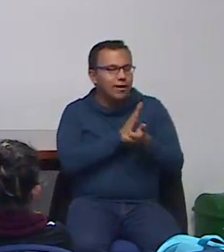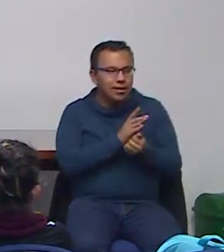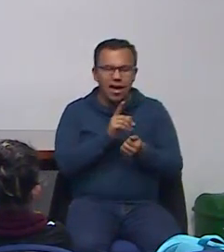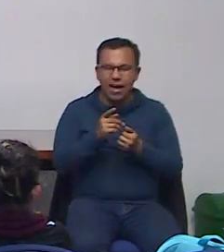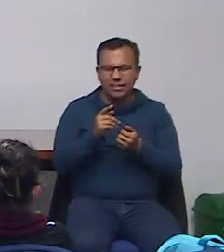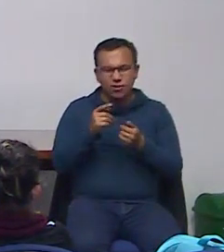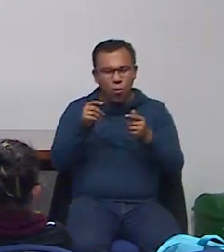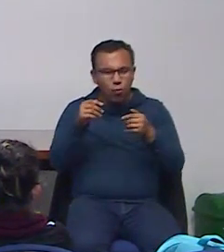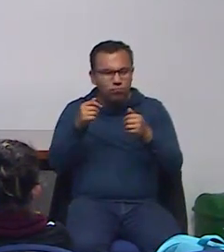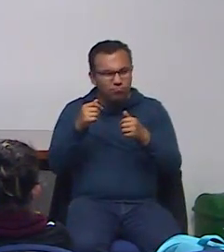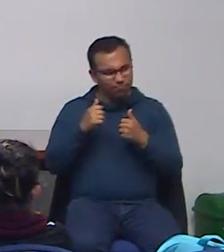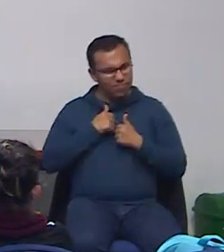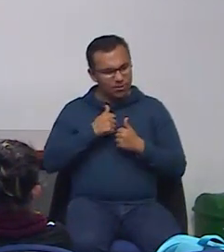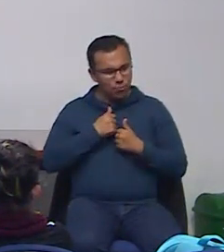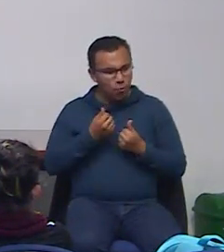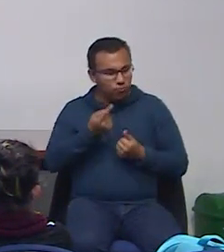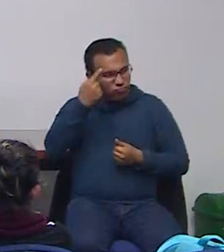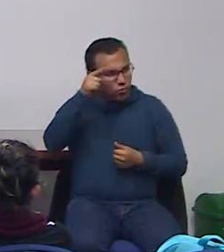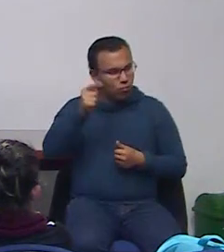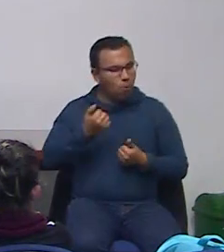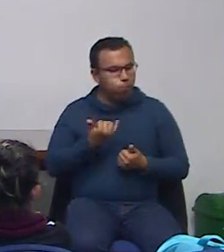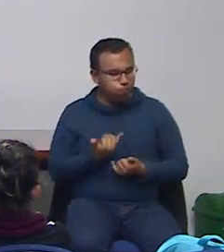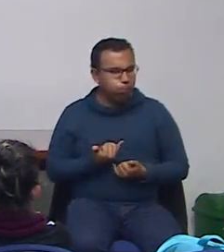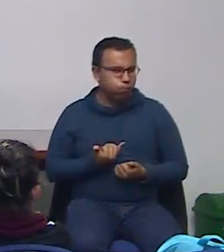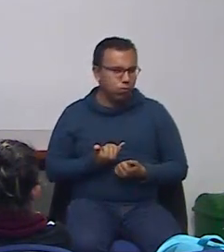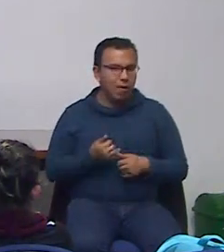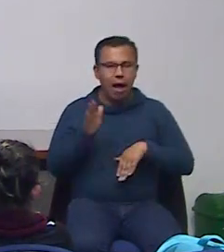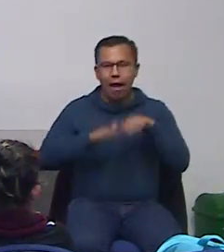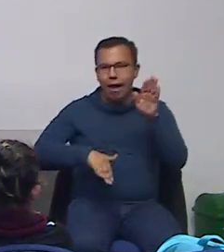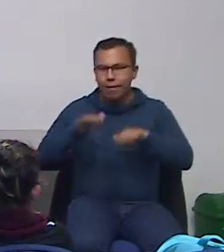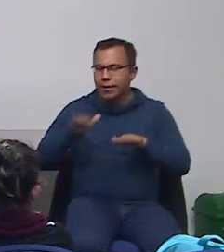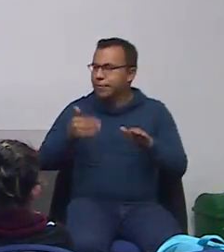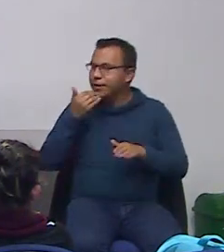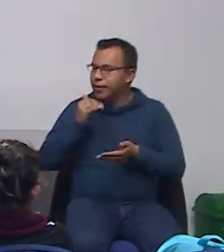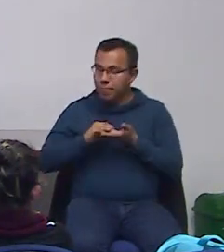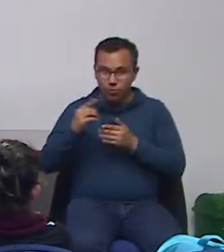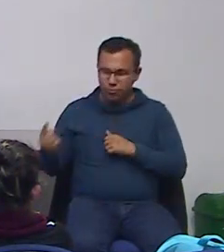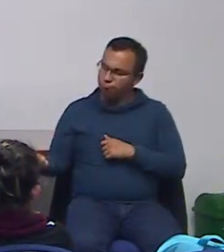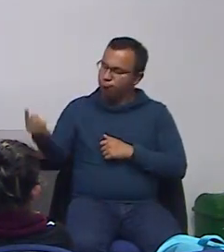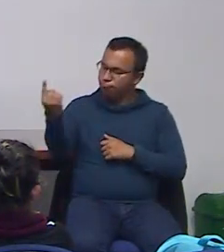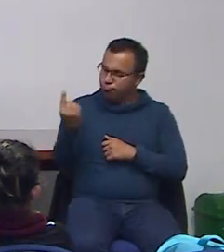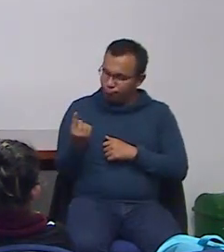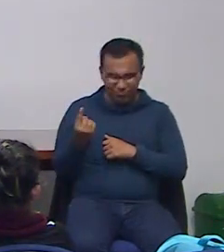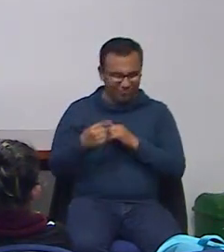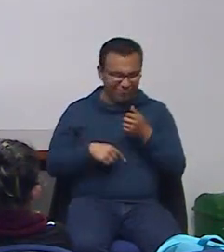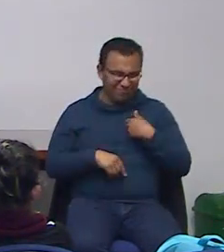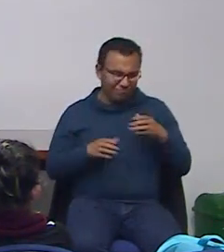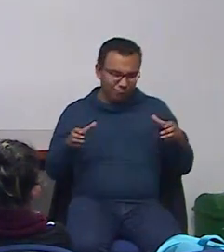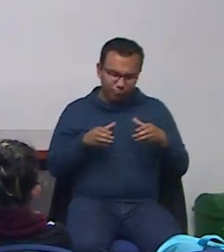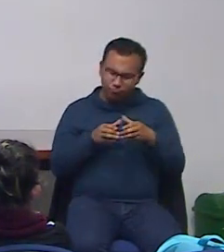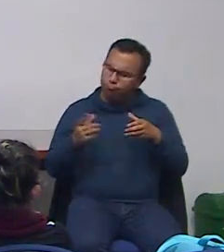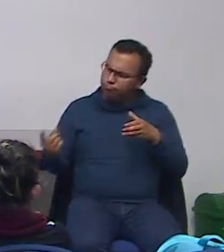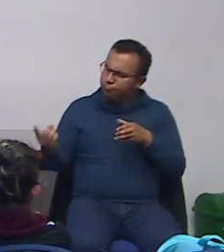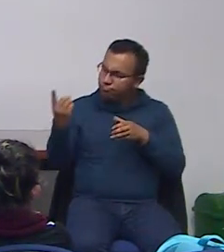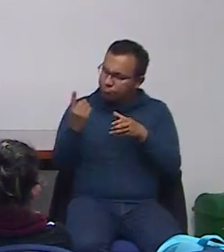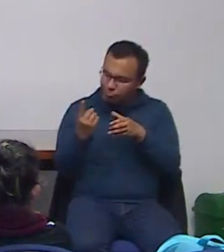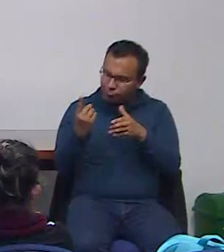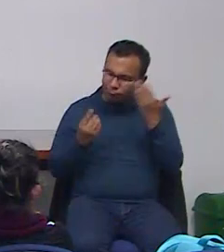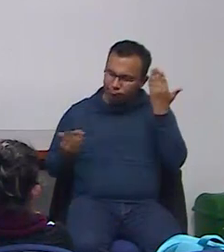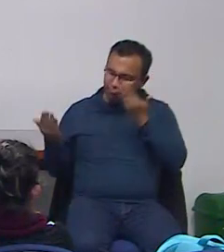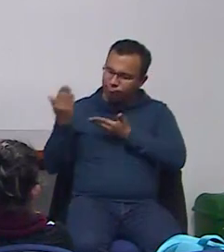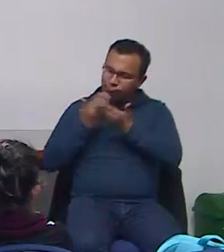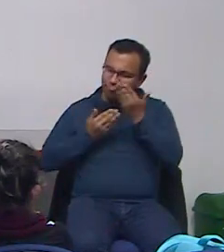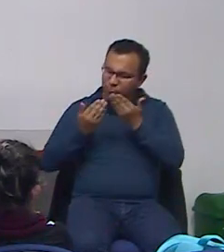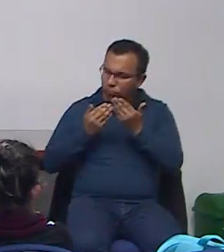capacidades que posee cada persona Entonces qué es lo que hacemos muchas veces cuando los chicos llegan a nuestro la institución Entonces nosotros evaluamos